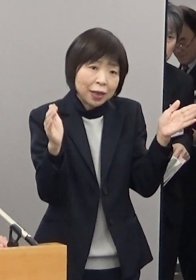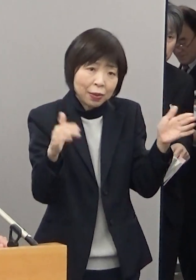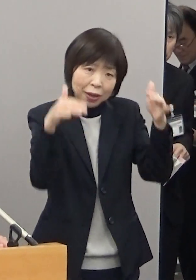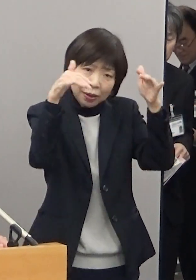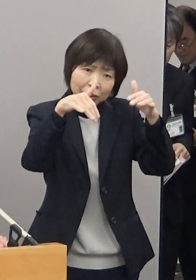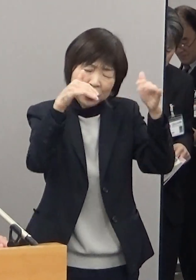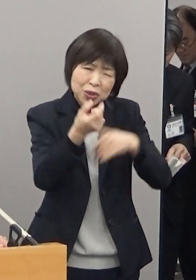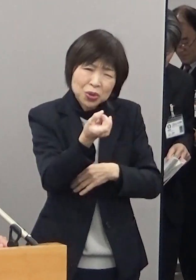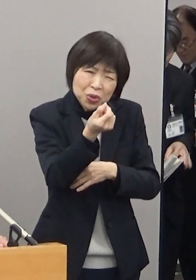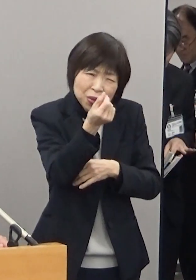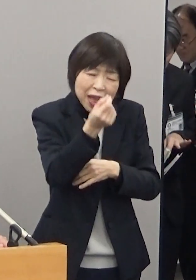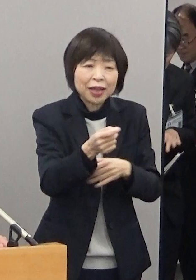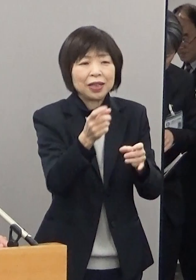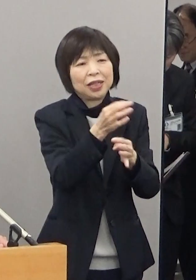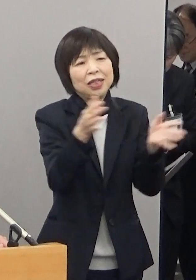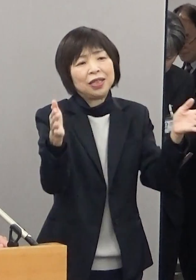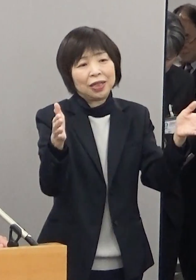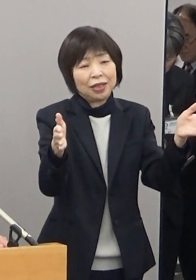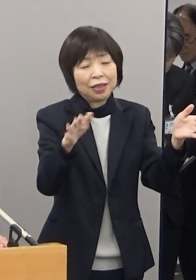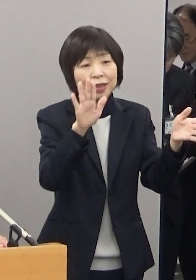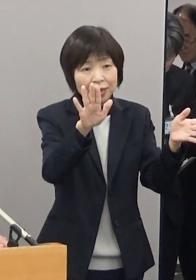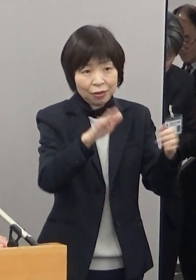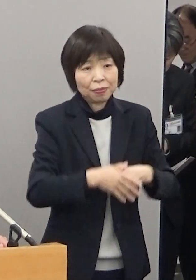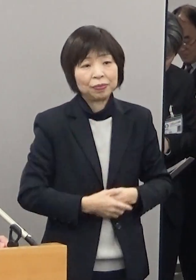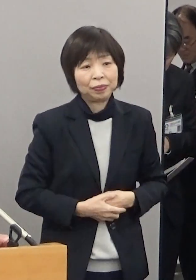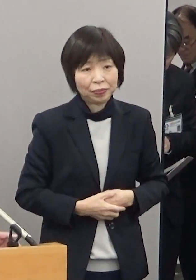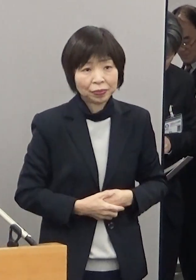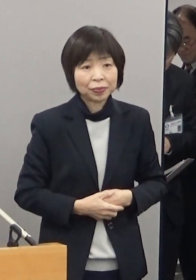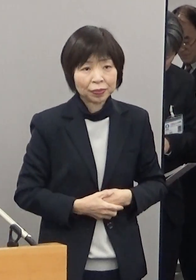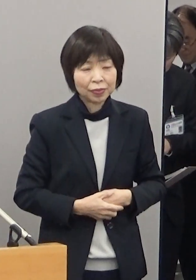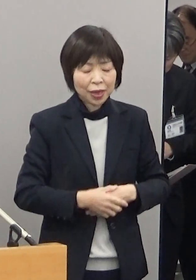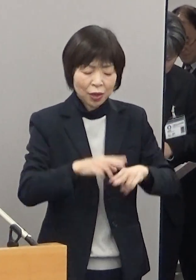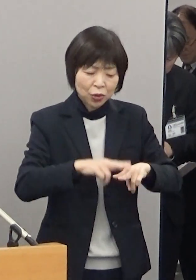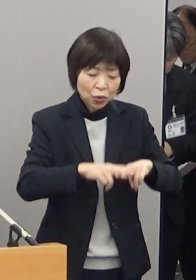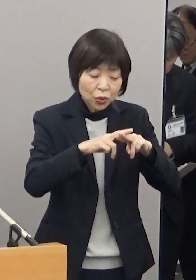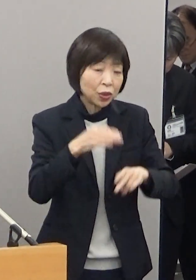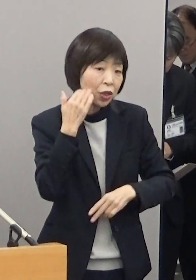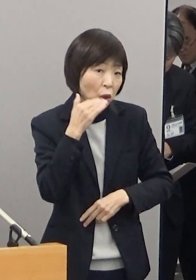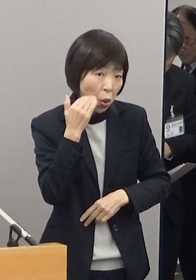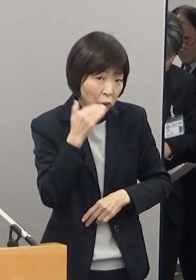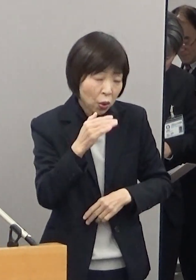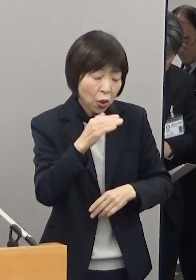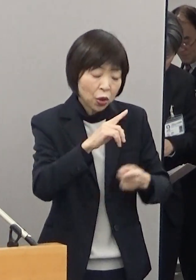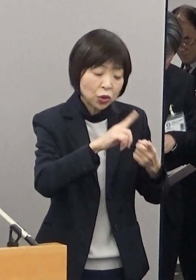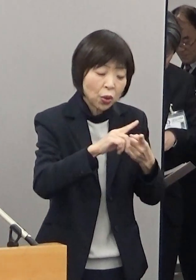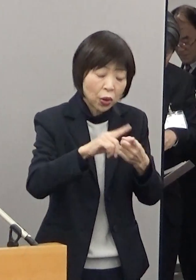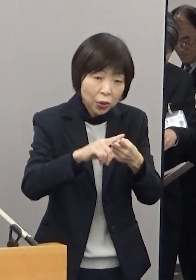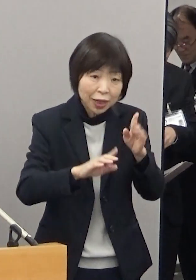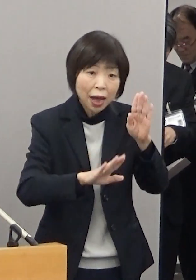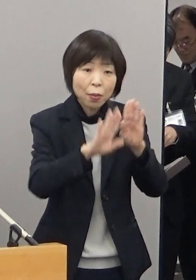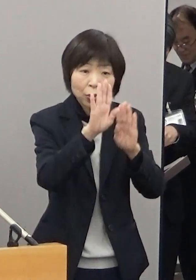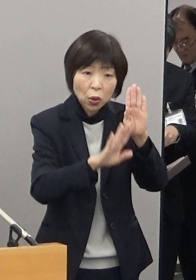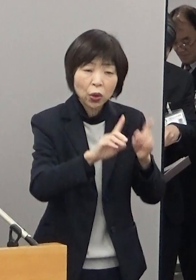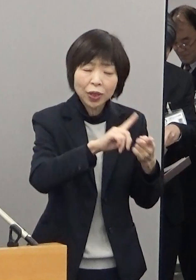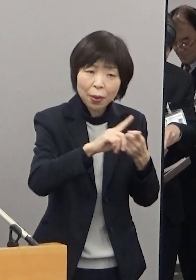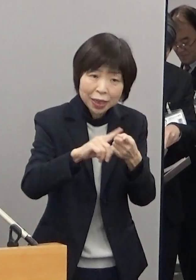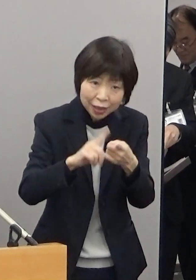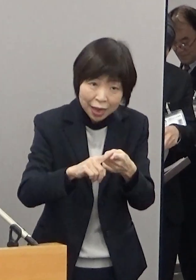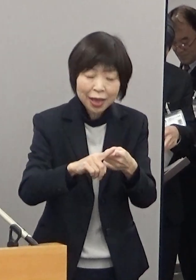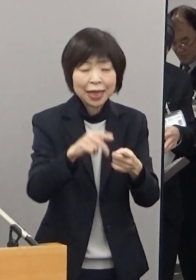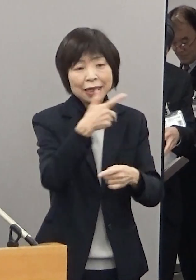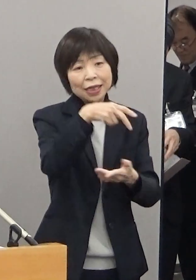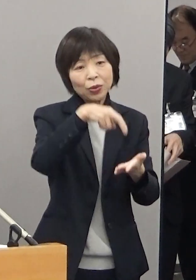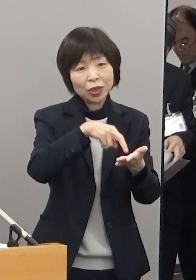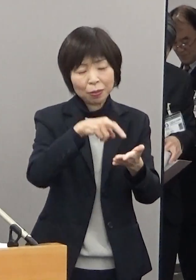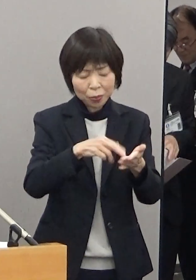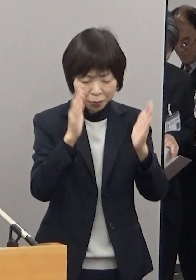水量が非常に少ない時期となります。貯水量等の状況に応じまして市としての万全の対策を講じてまいり